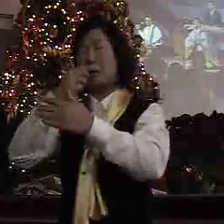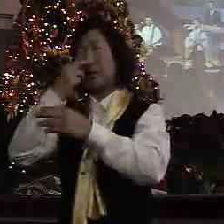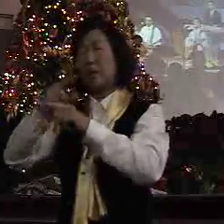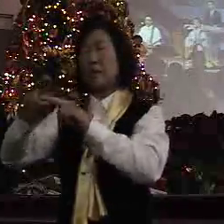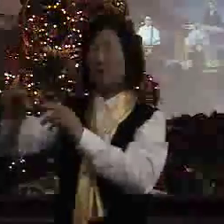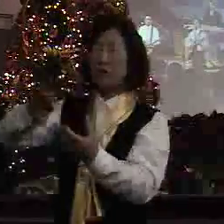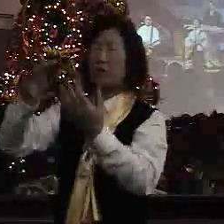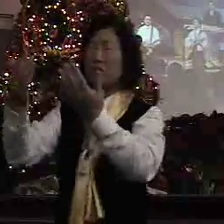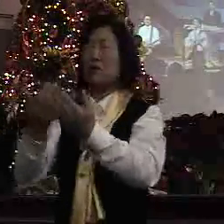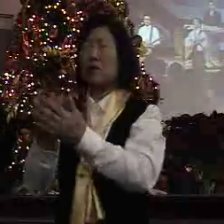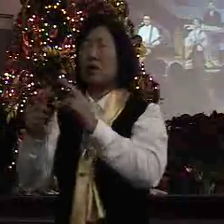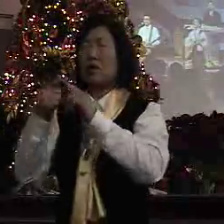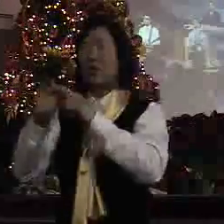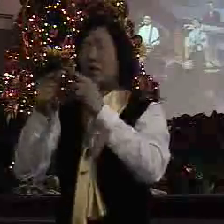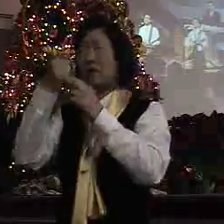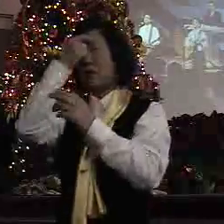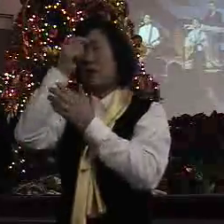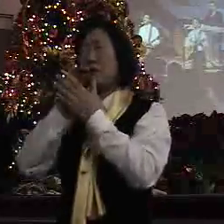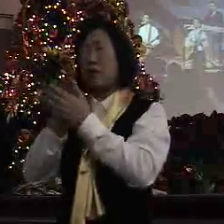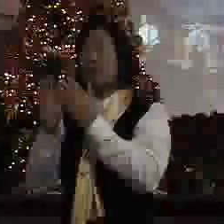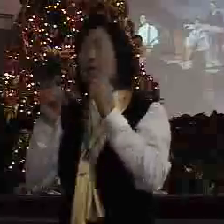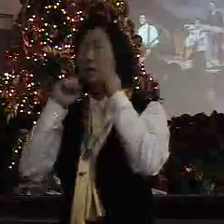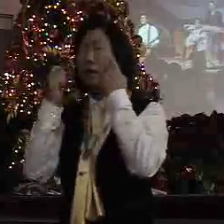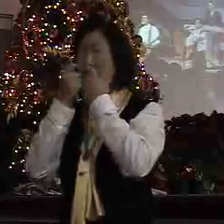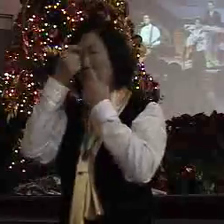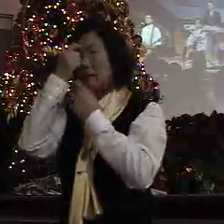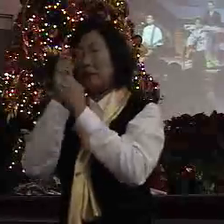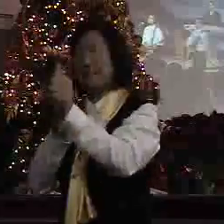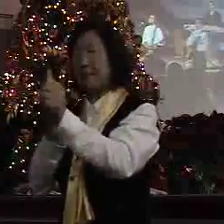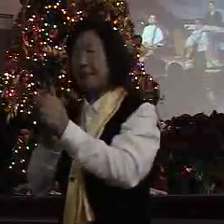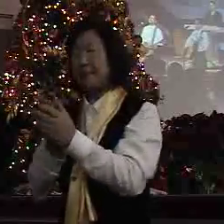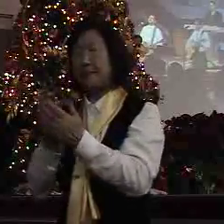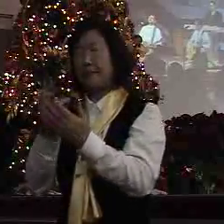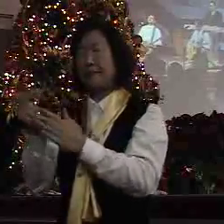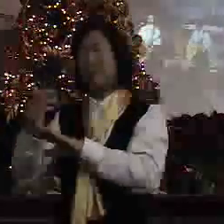부어 주시옵소서. 함께 기도합니다.